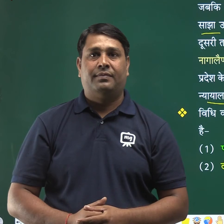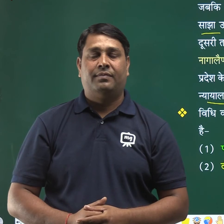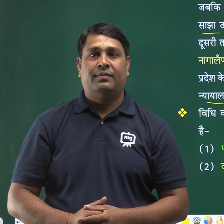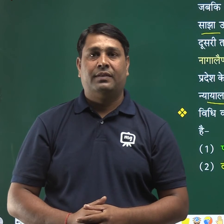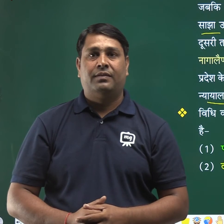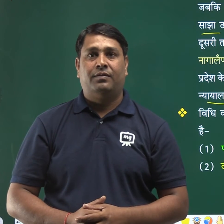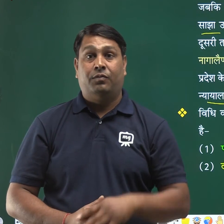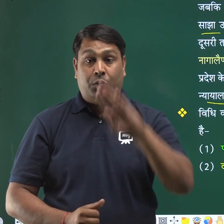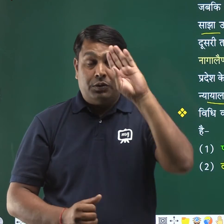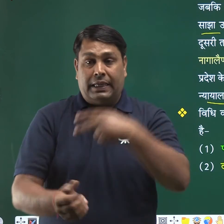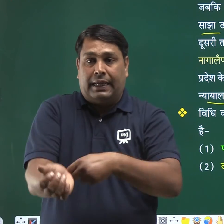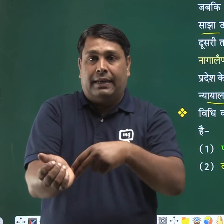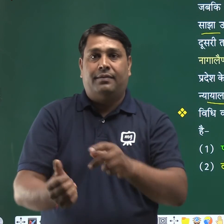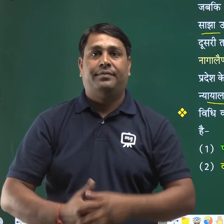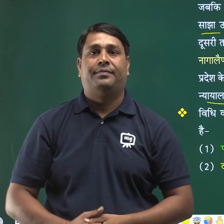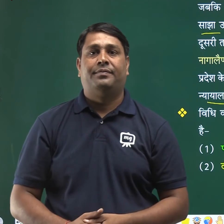फौजदारी,